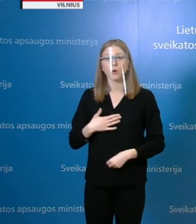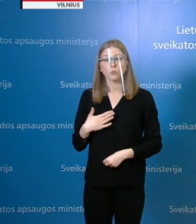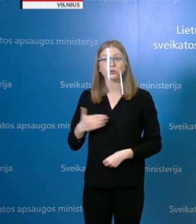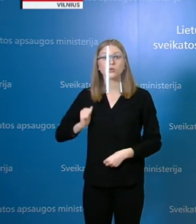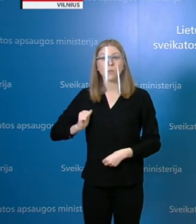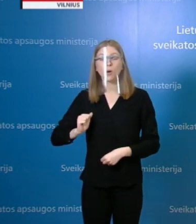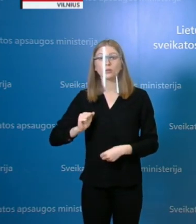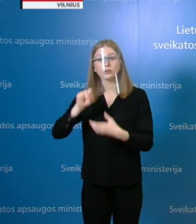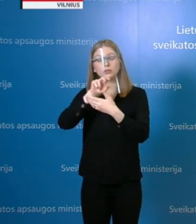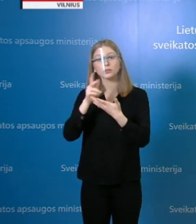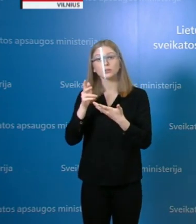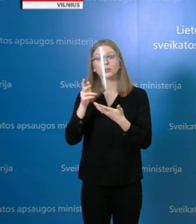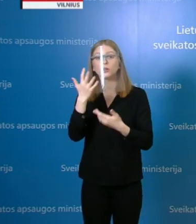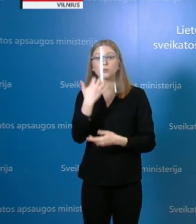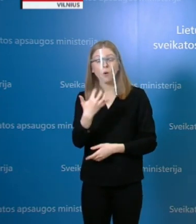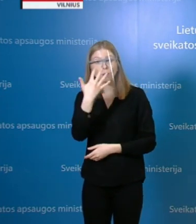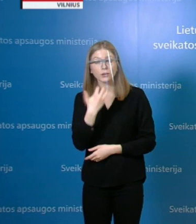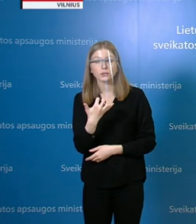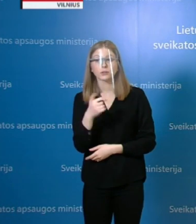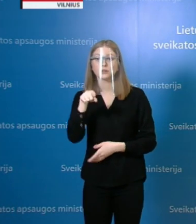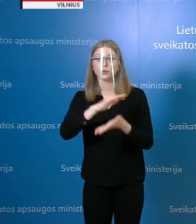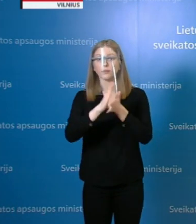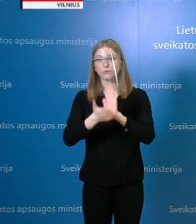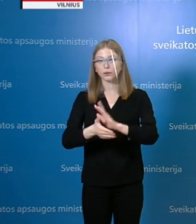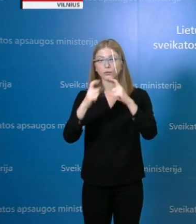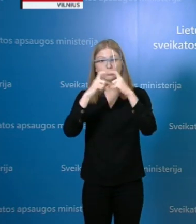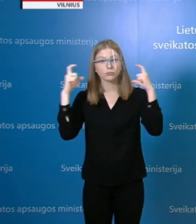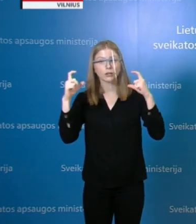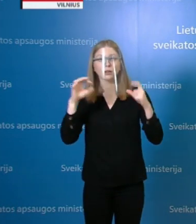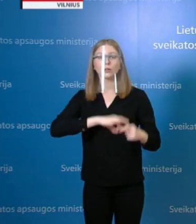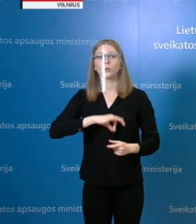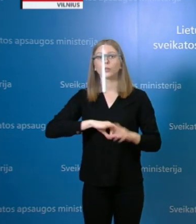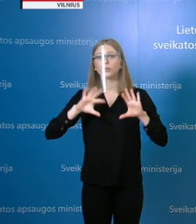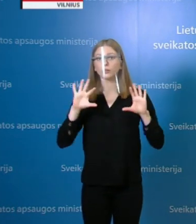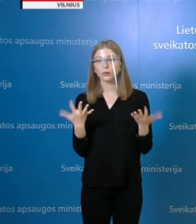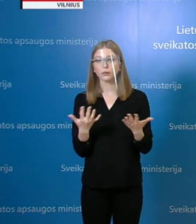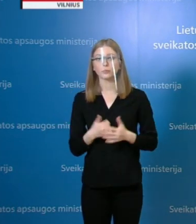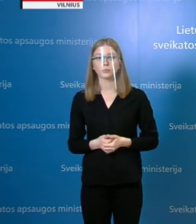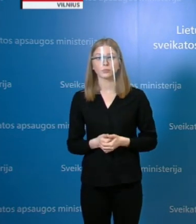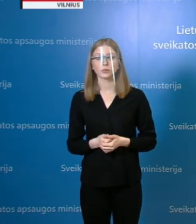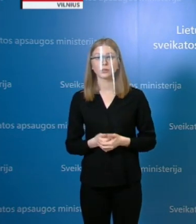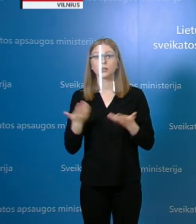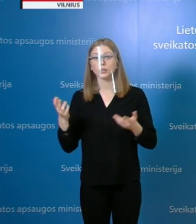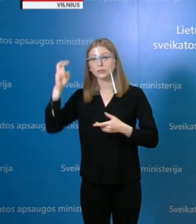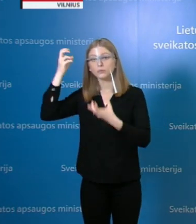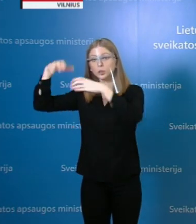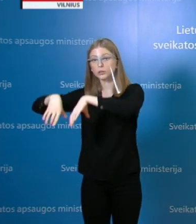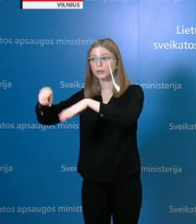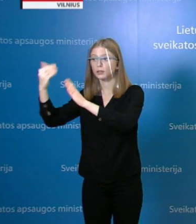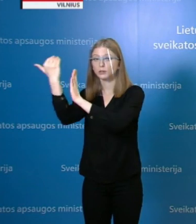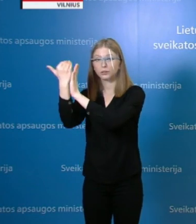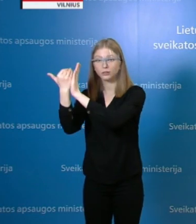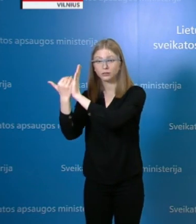yra tvarka būtent dėl tų priemonių naudojimo, dėvėjimo, sakykime taip, nes esą vyriausybės nutarimuose